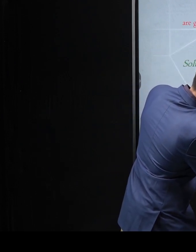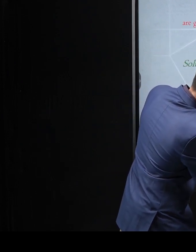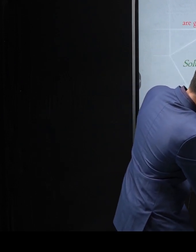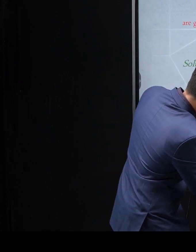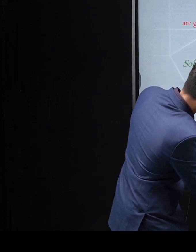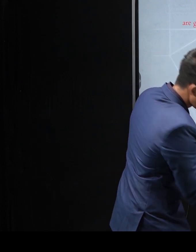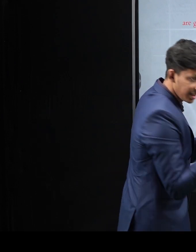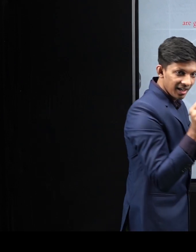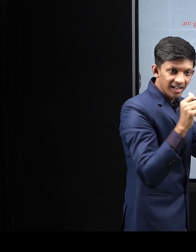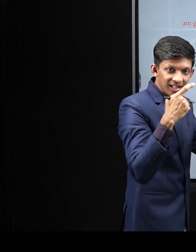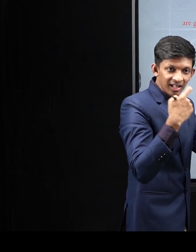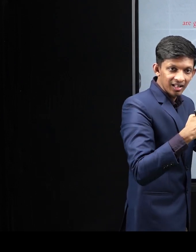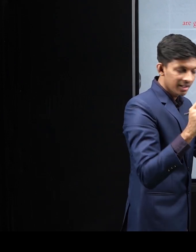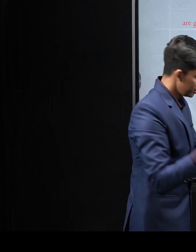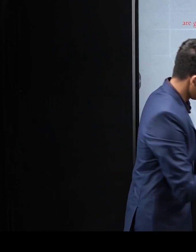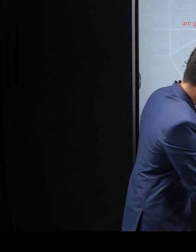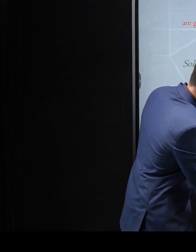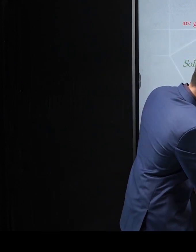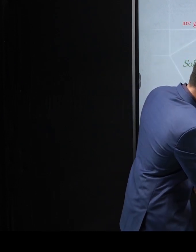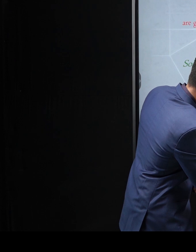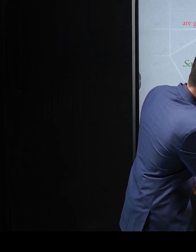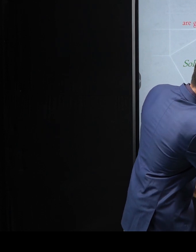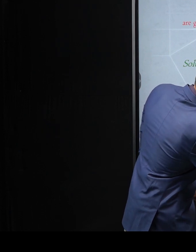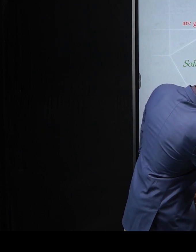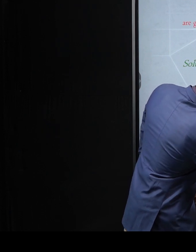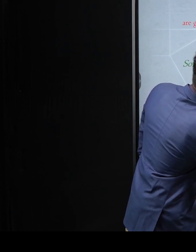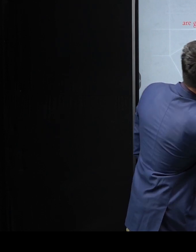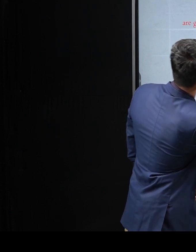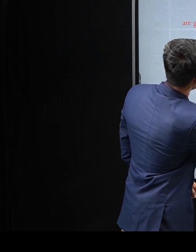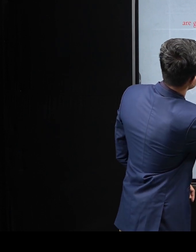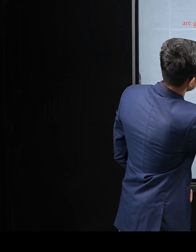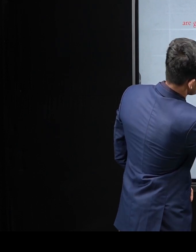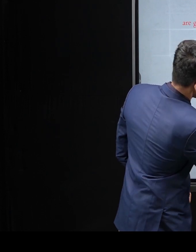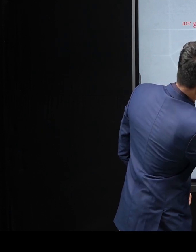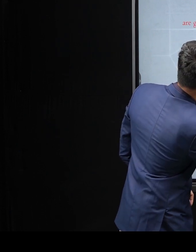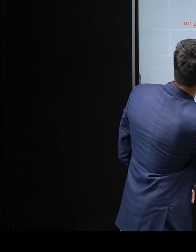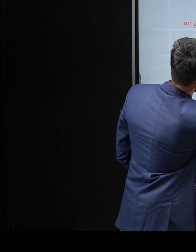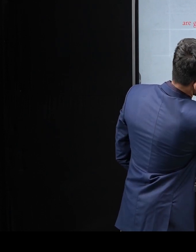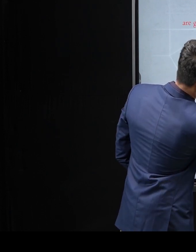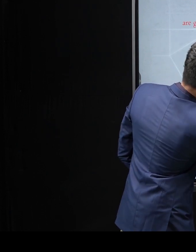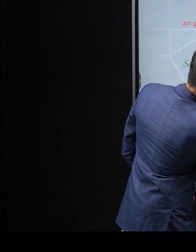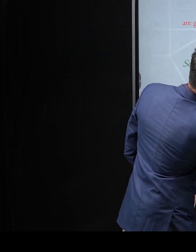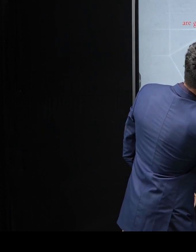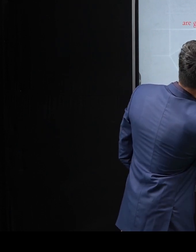ఇక్కడ a ఈజ్ ఈక్వల్ టు 256, ar ఈజ్ ఈక్వల్ టు 256